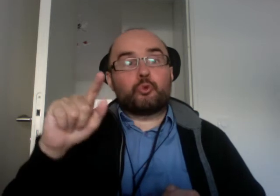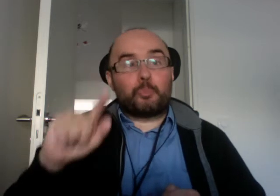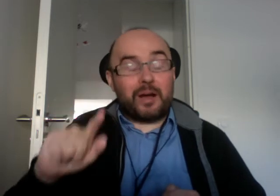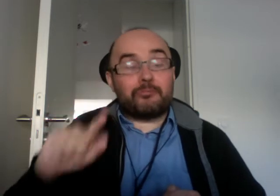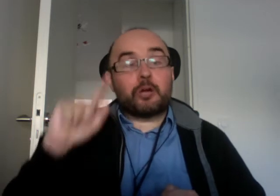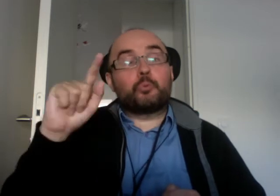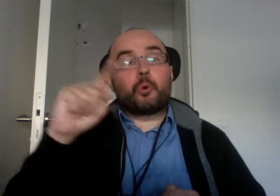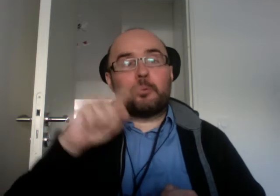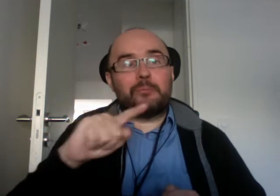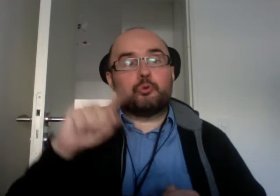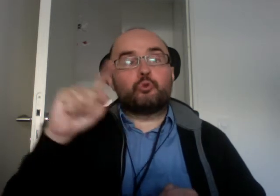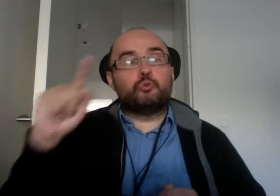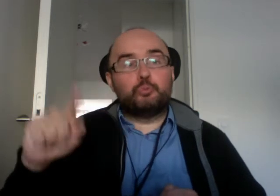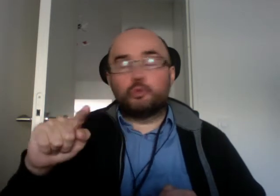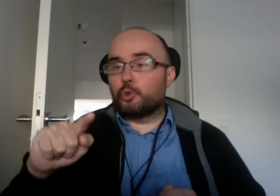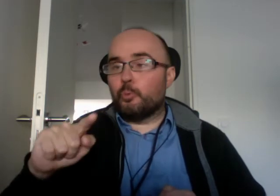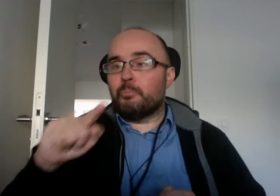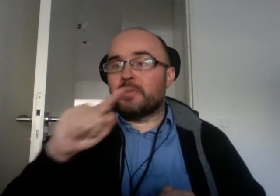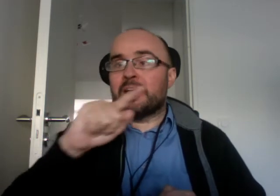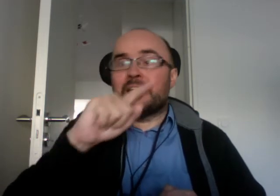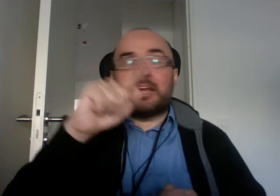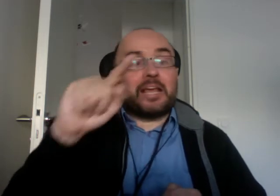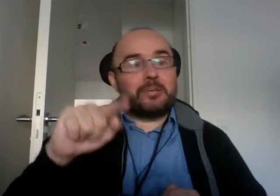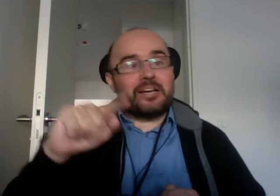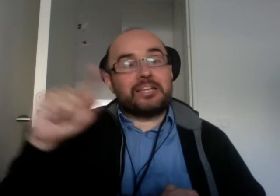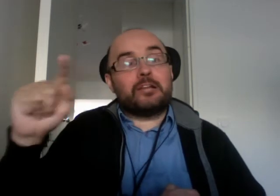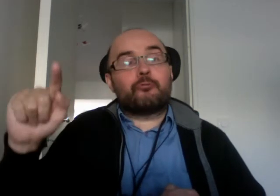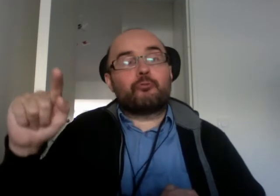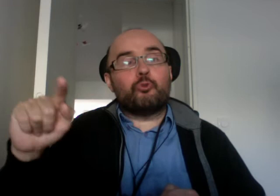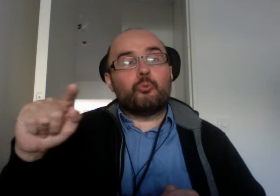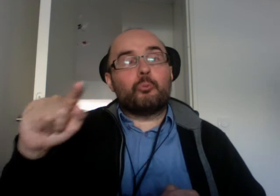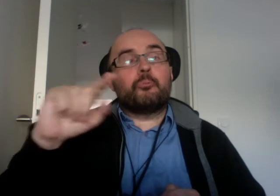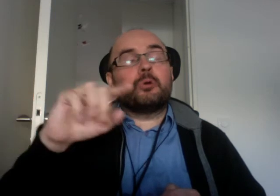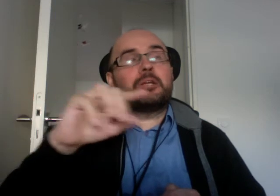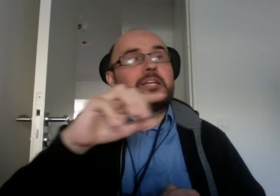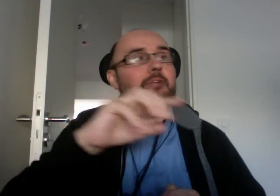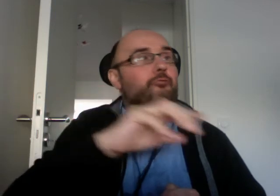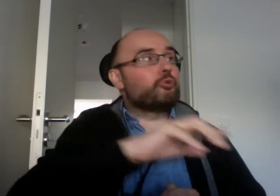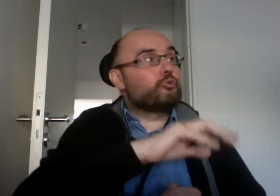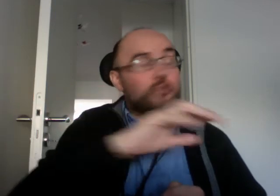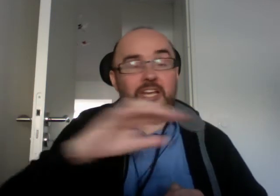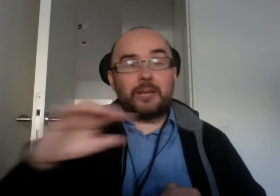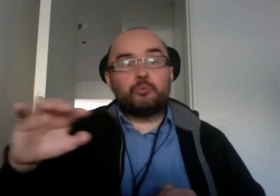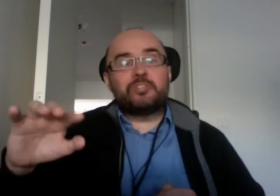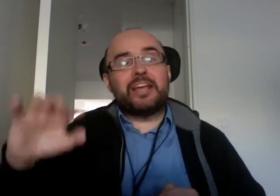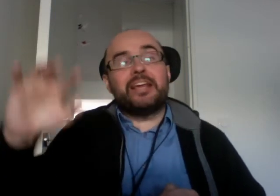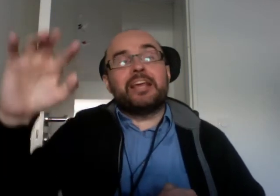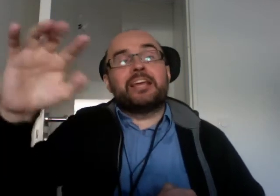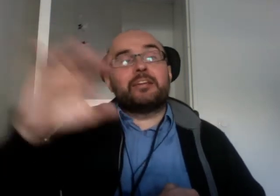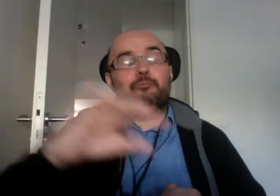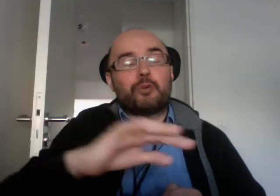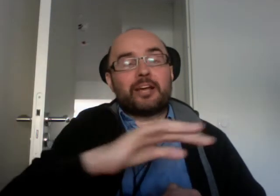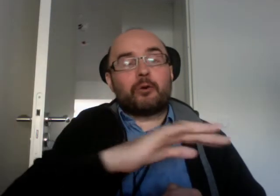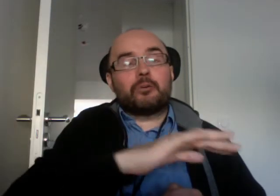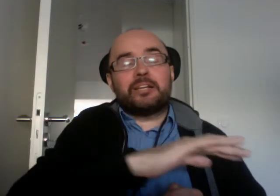pas avoir de problème de goût de bouchon, et bien il faut coucher les bouteilles, il faut les